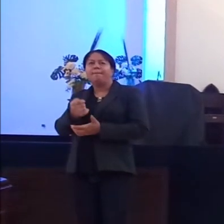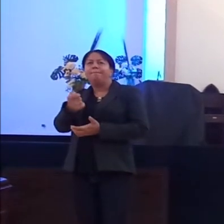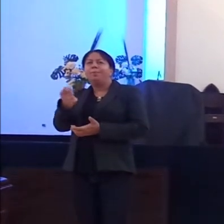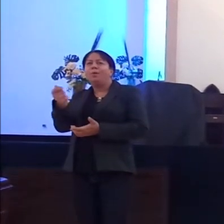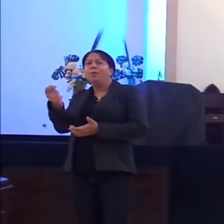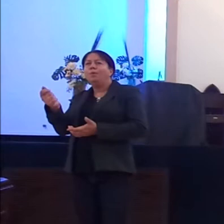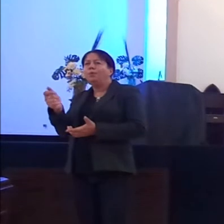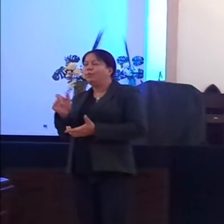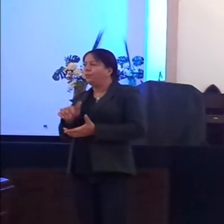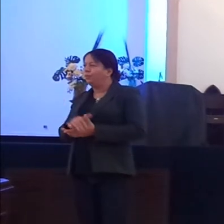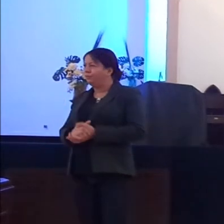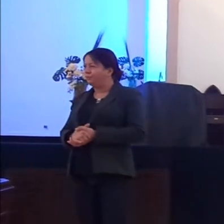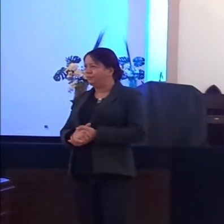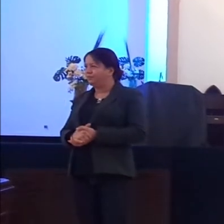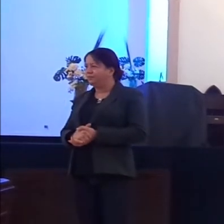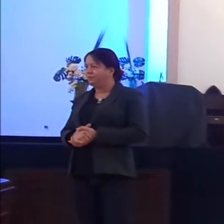poucos